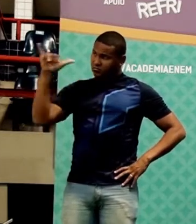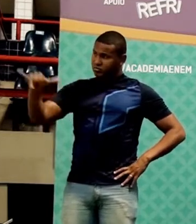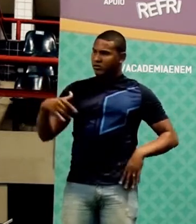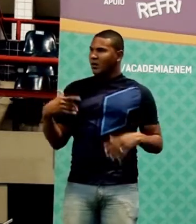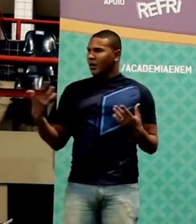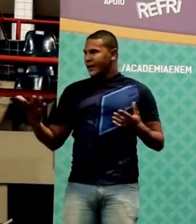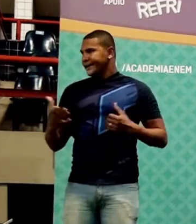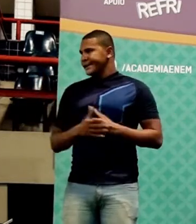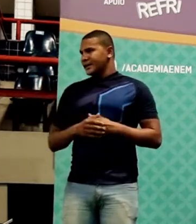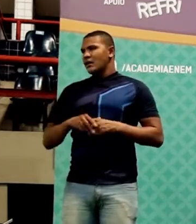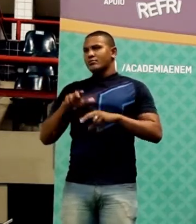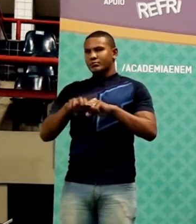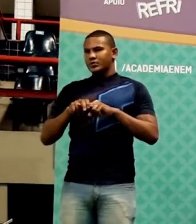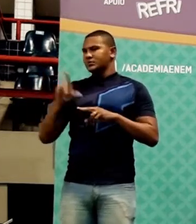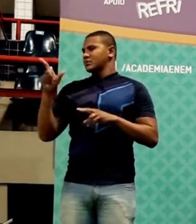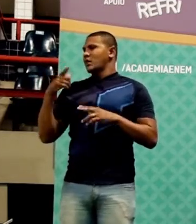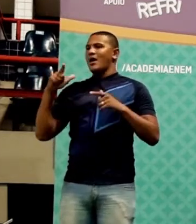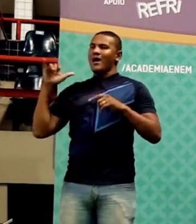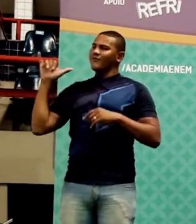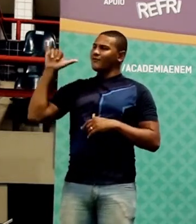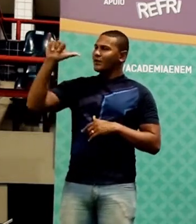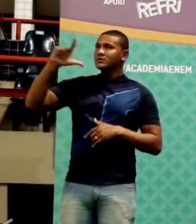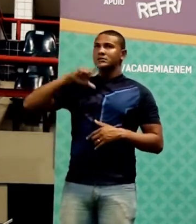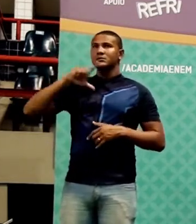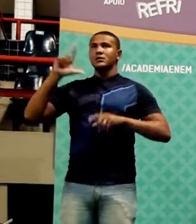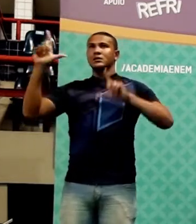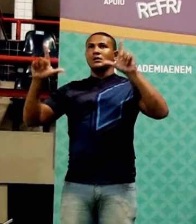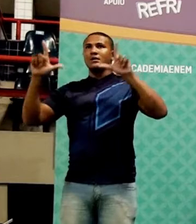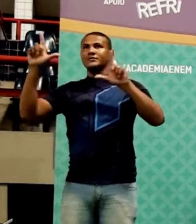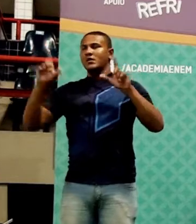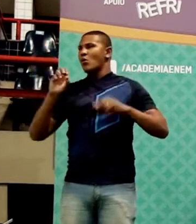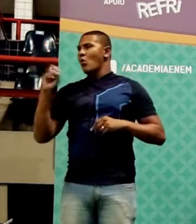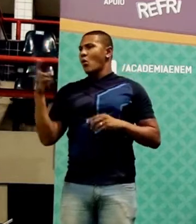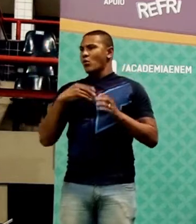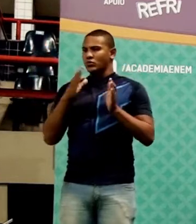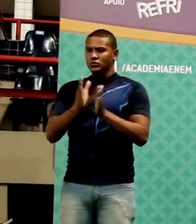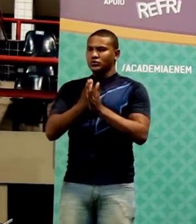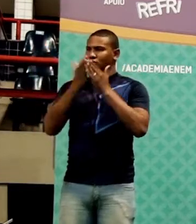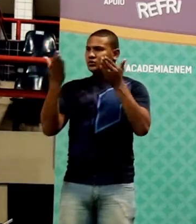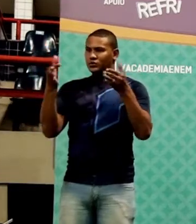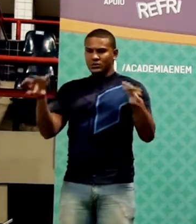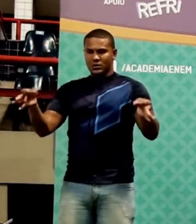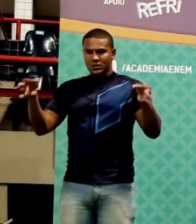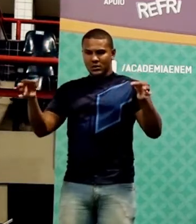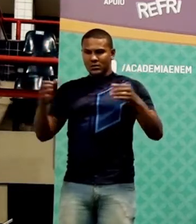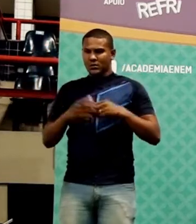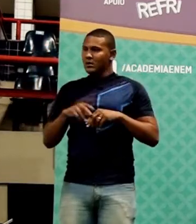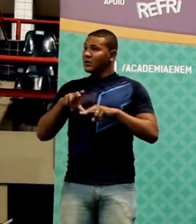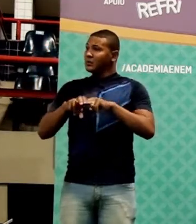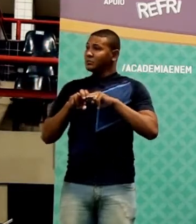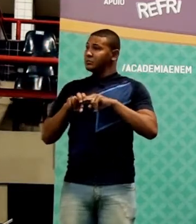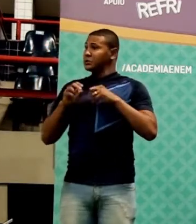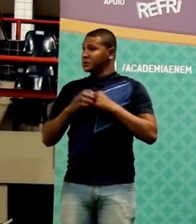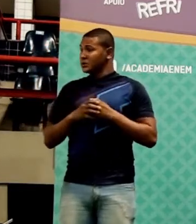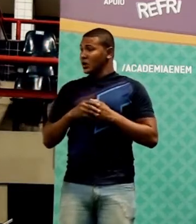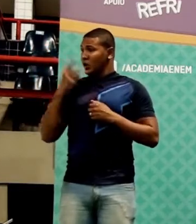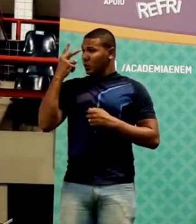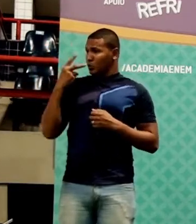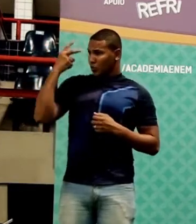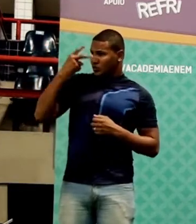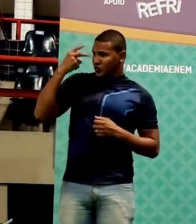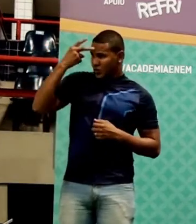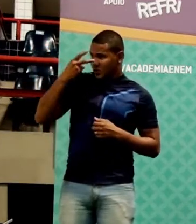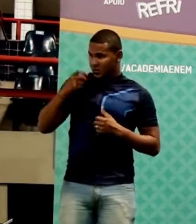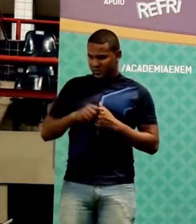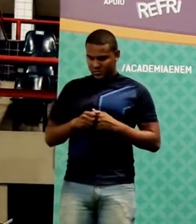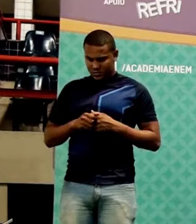que no avião eles passam na televisãozinha ou botam um jornalzinho explicando para cada 2 horas você movimentar os pés, as